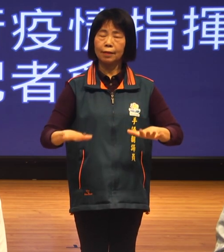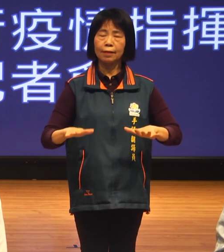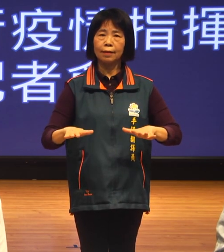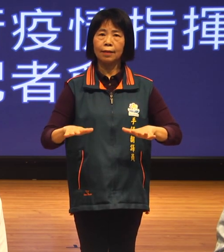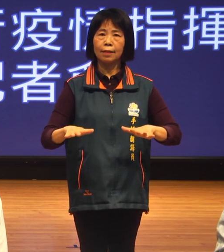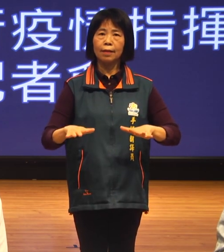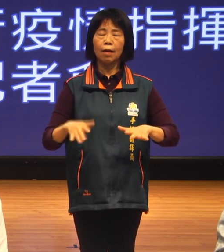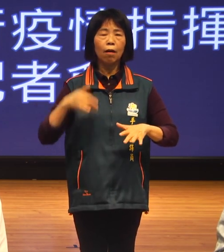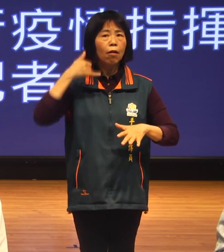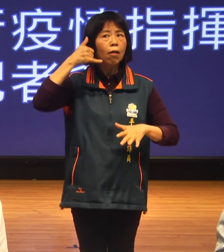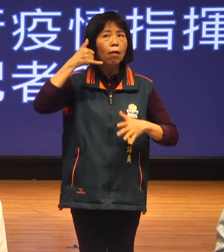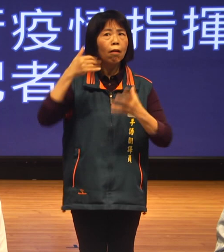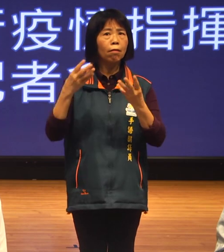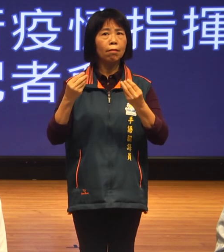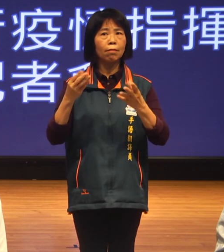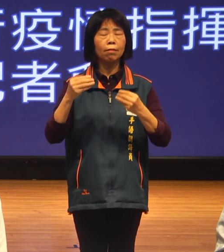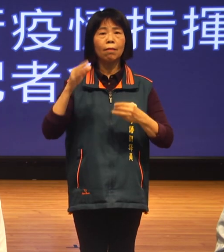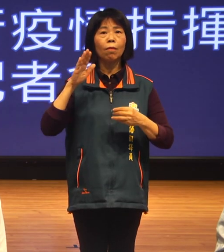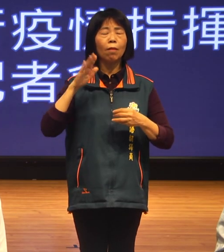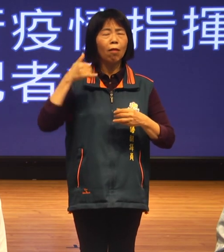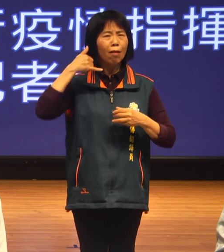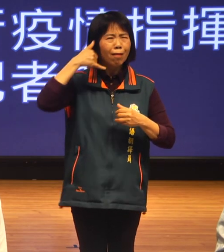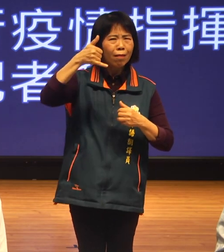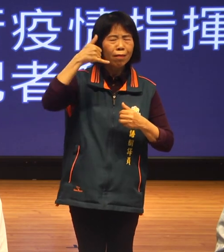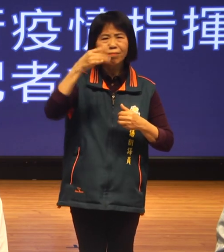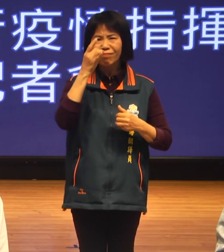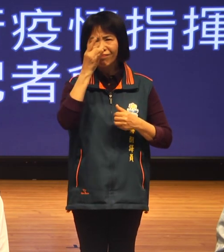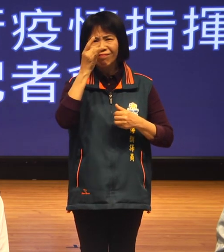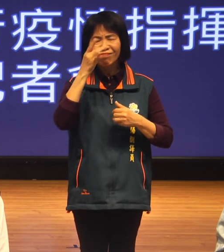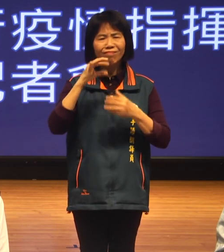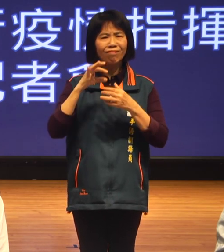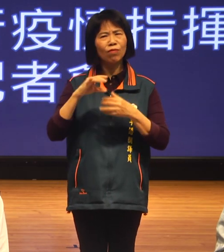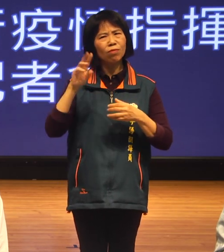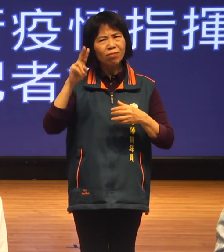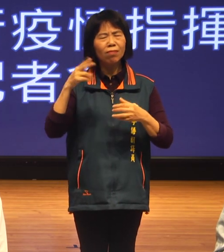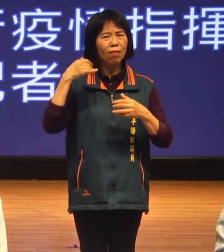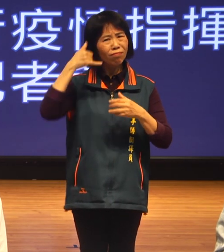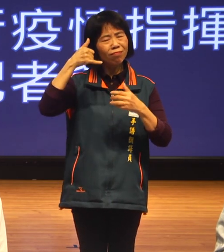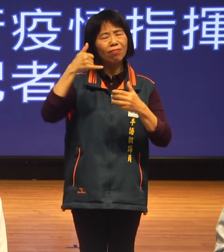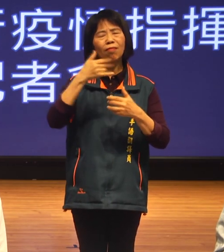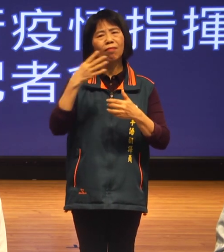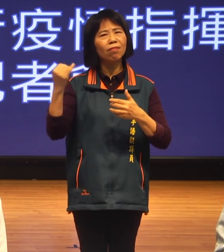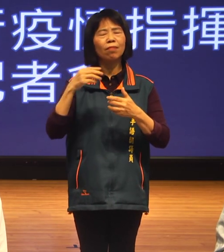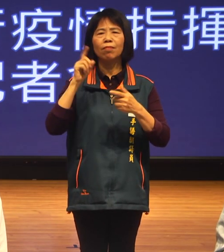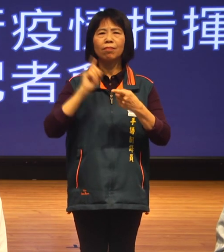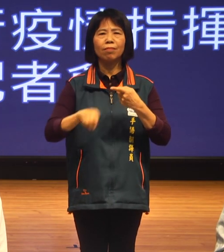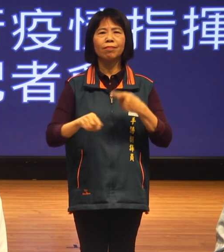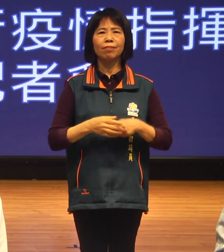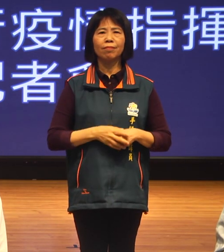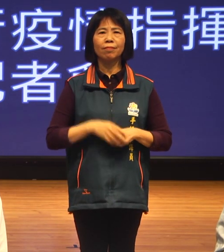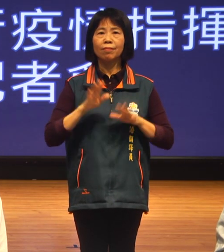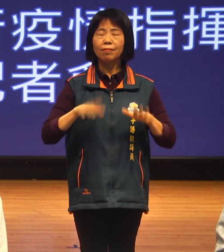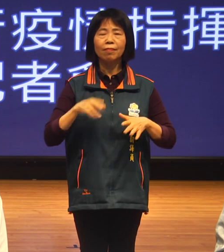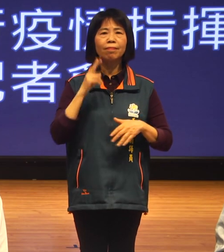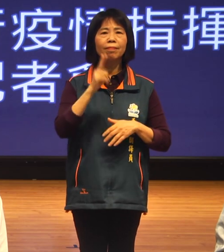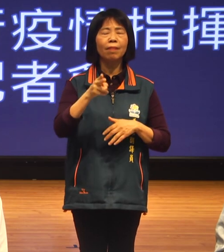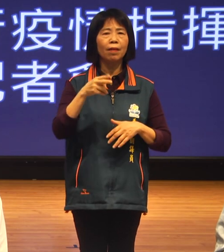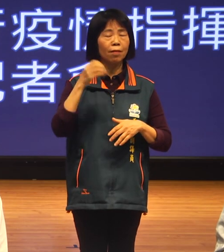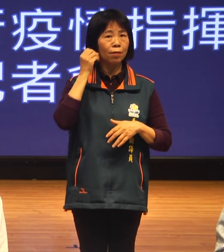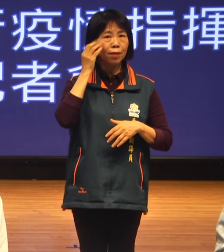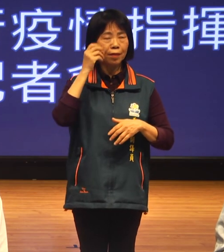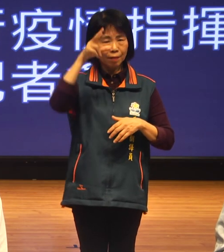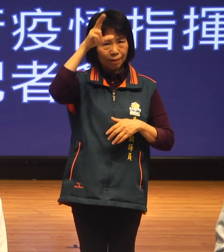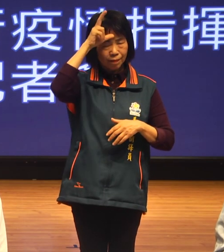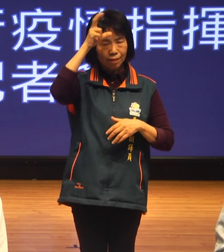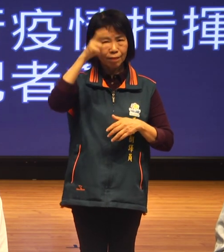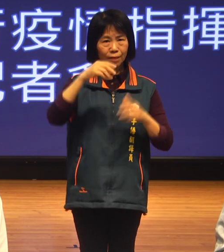还没有电话，因为有一些电话是打不通或者是电话不正确，所以我们也请花莲县警局来